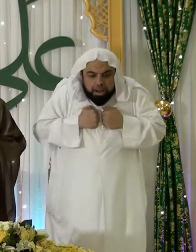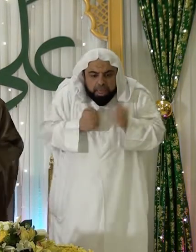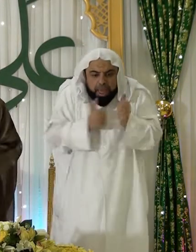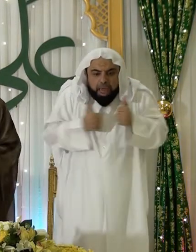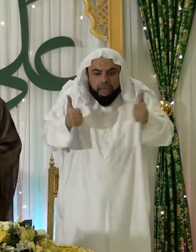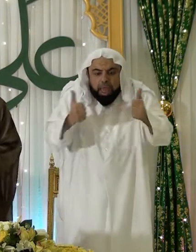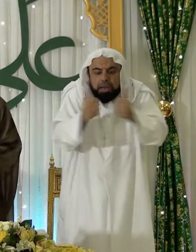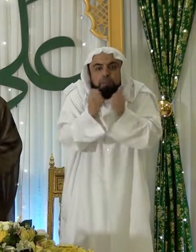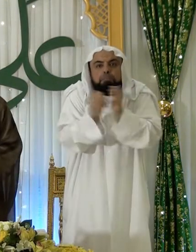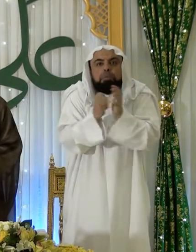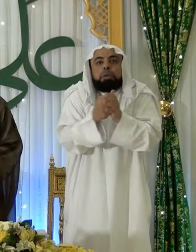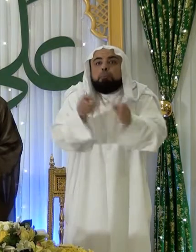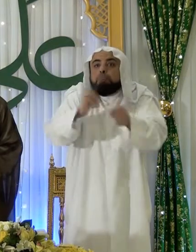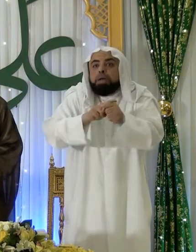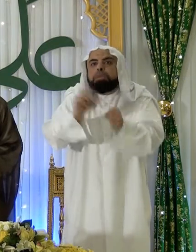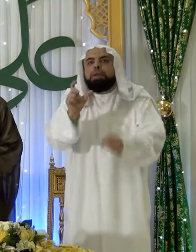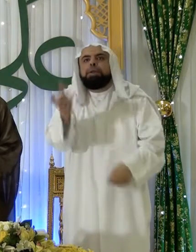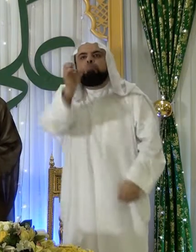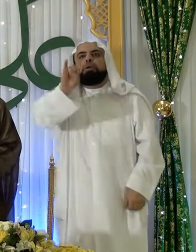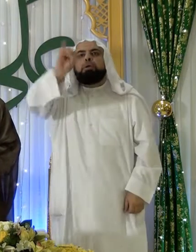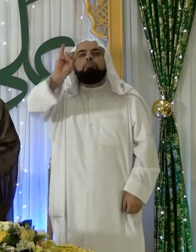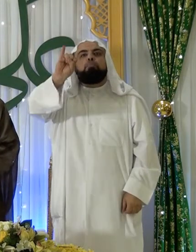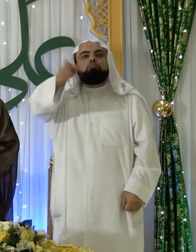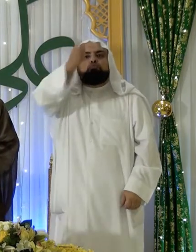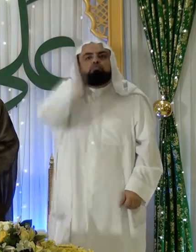وقد قال موسى عليه السلام: